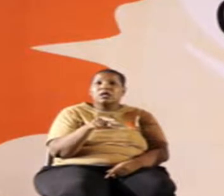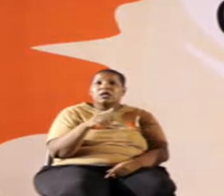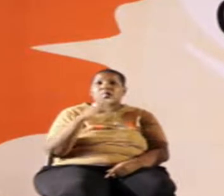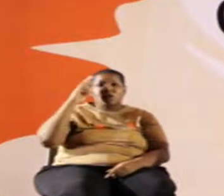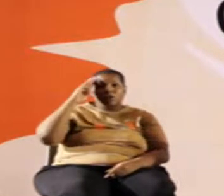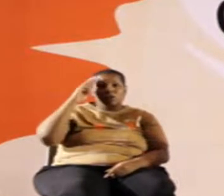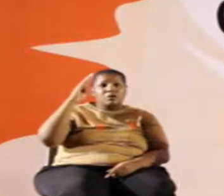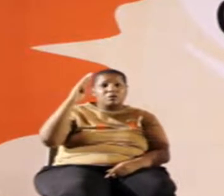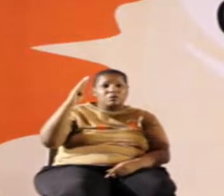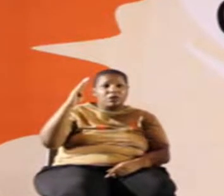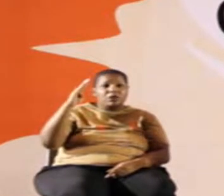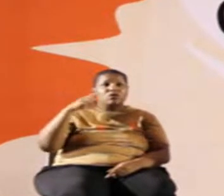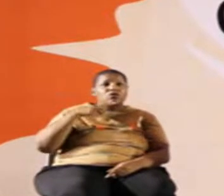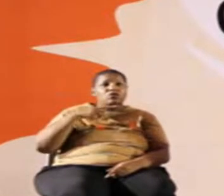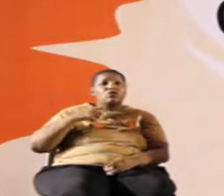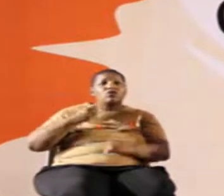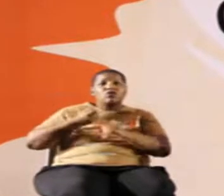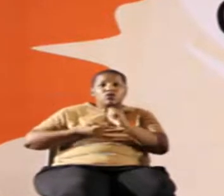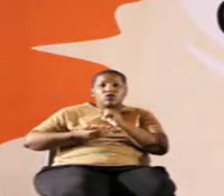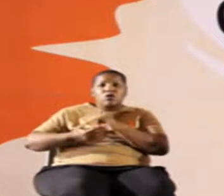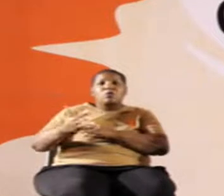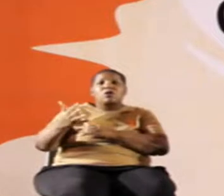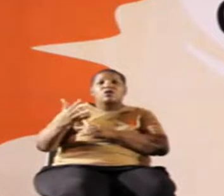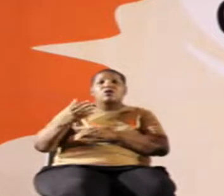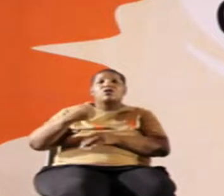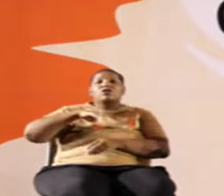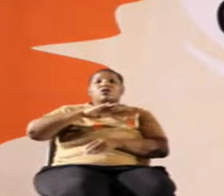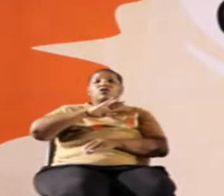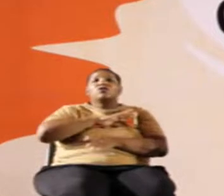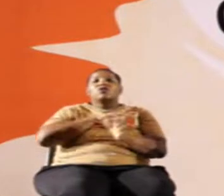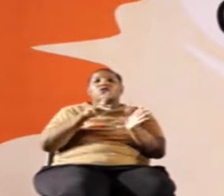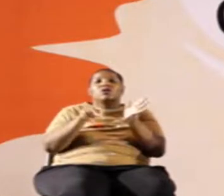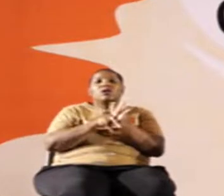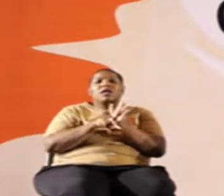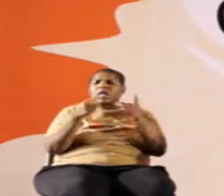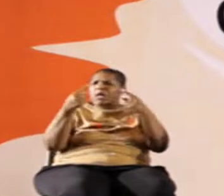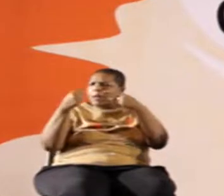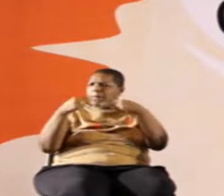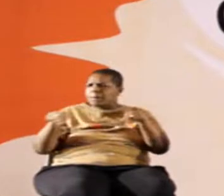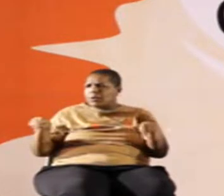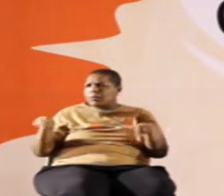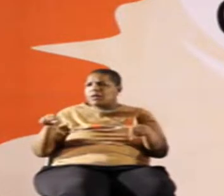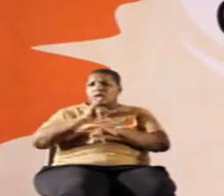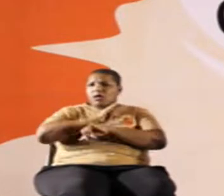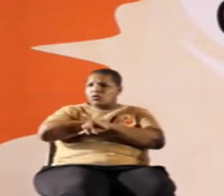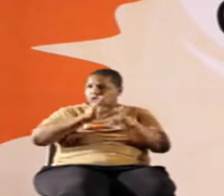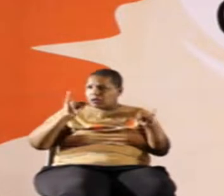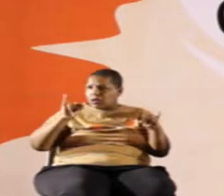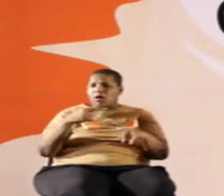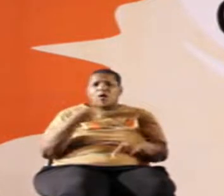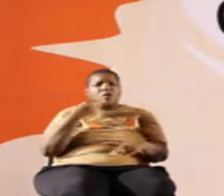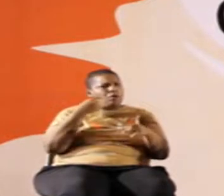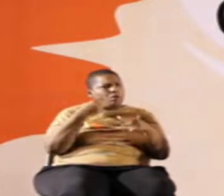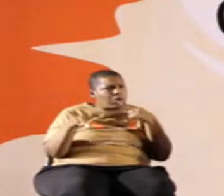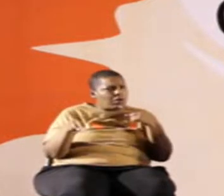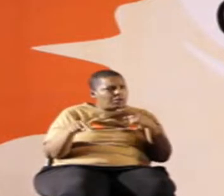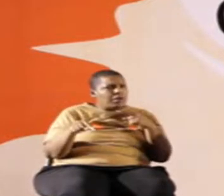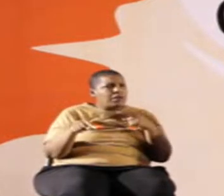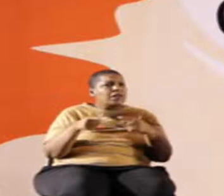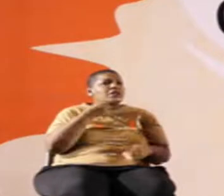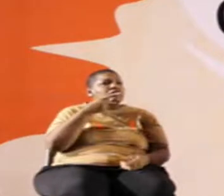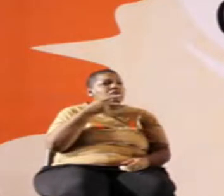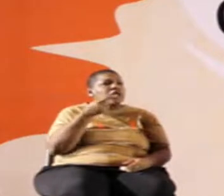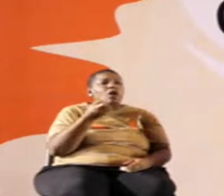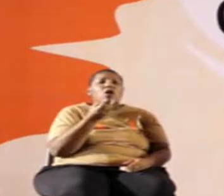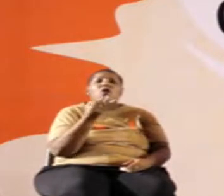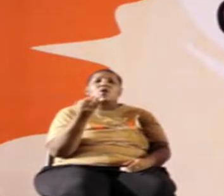principal veículo de compartilhar os nossos enunciados, quando era proibido enunciar, quando era proibido contar os